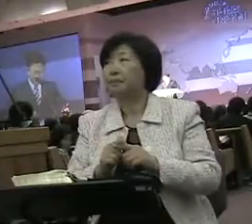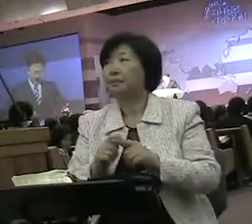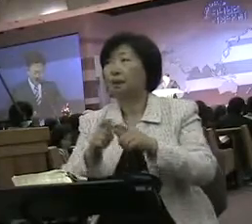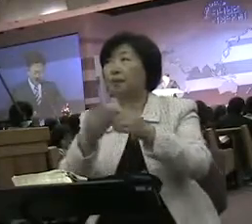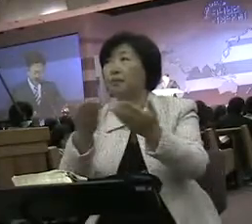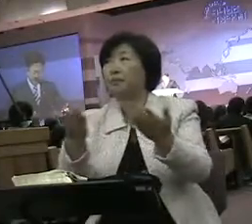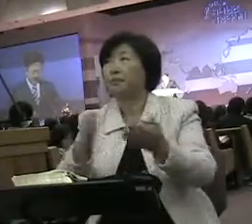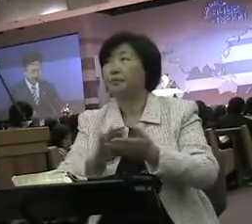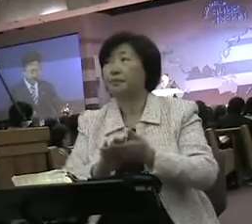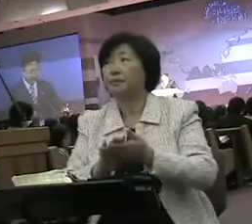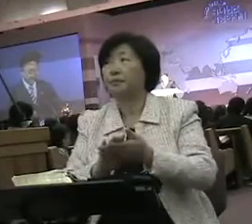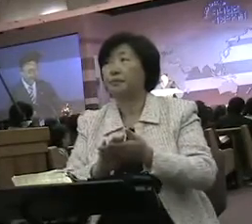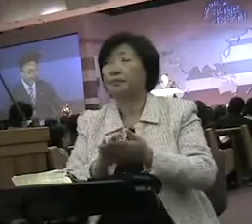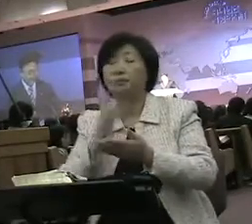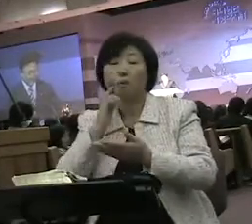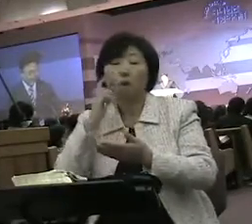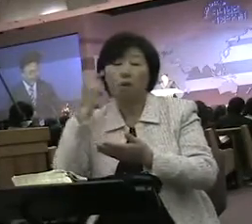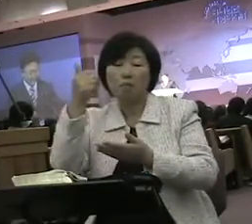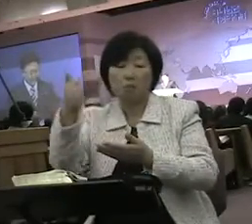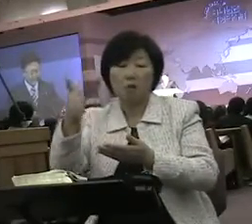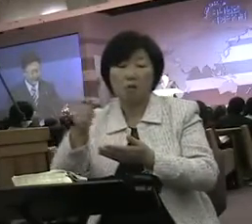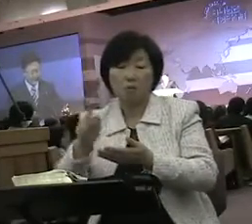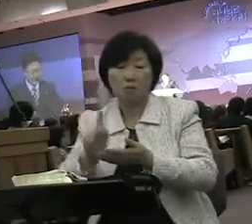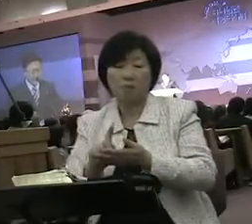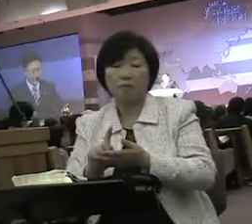여러분, 저는